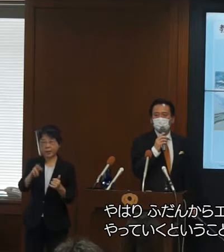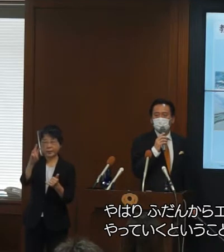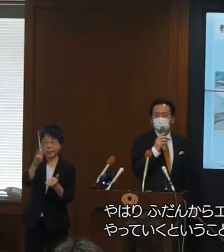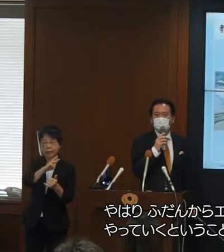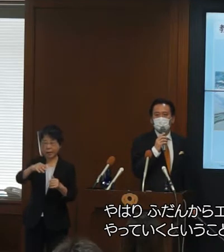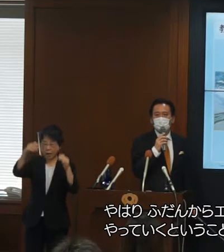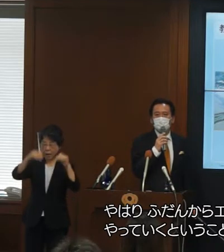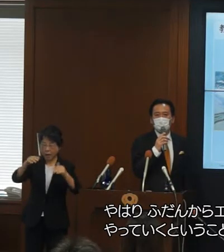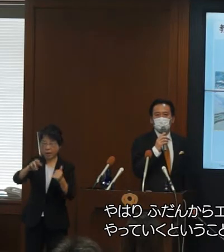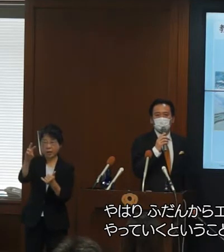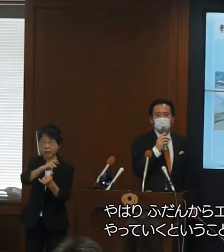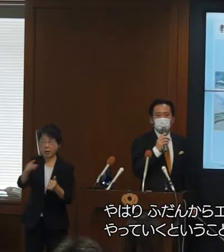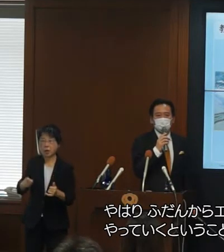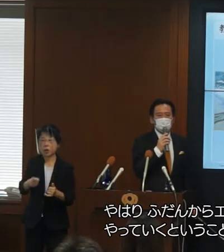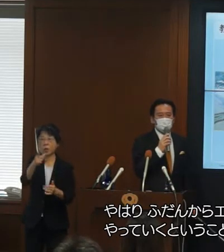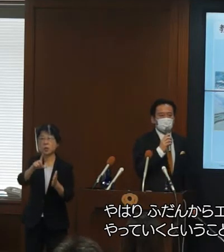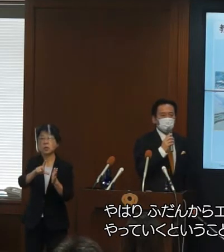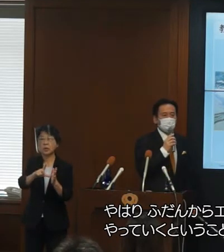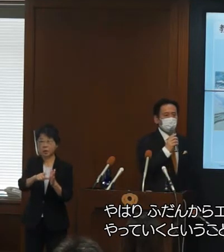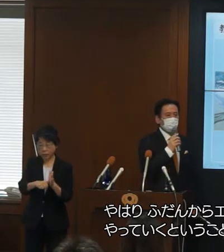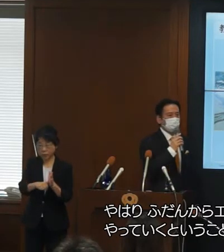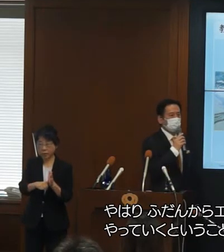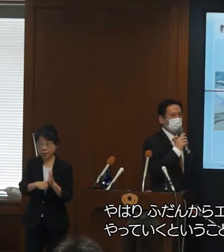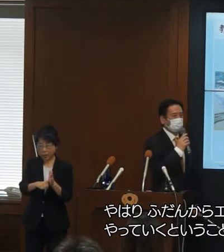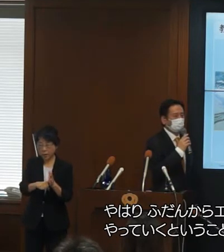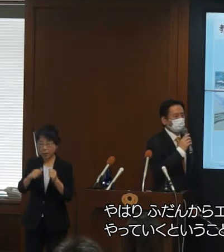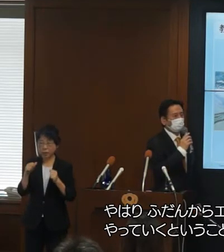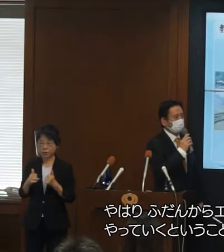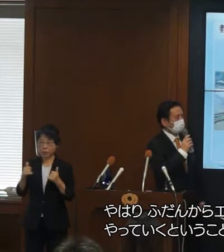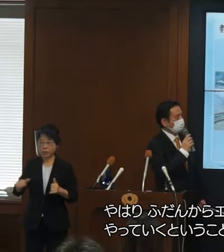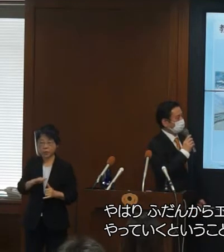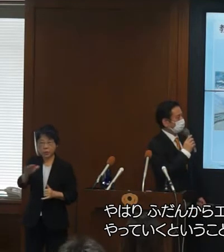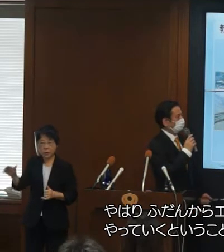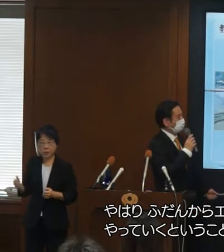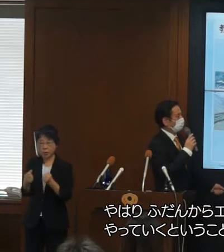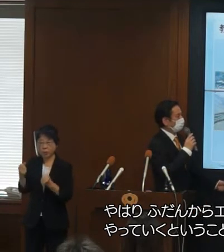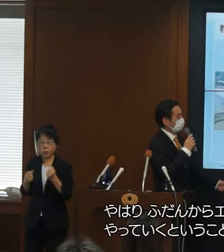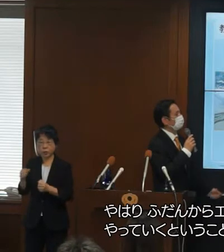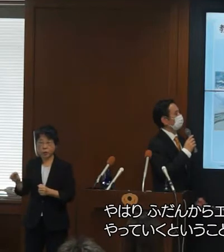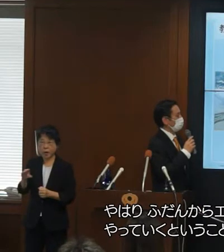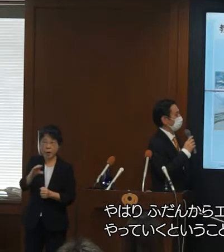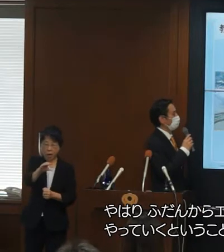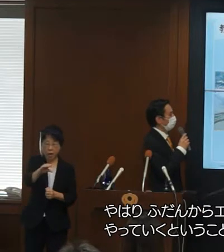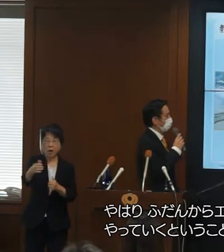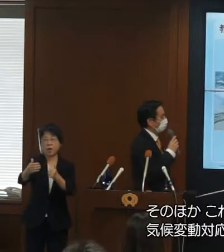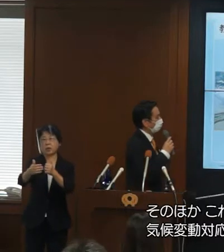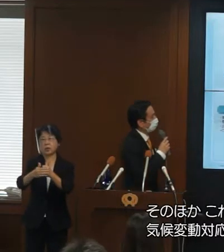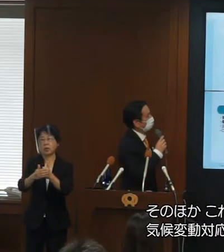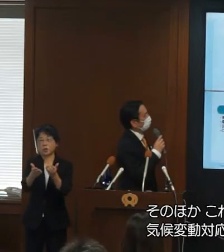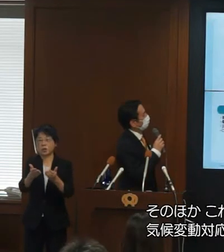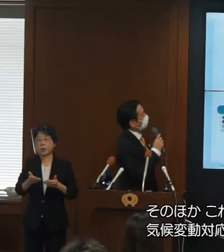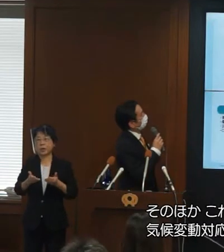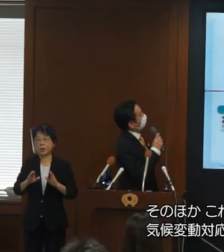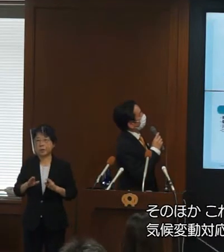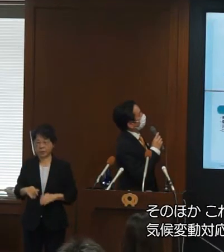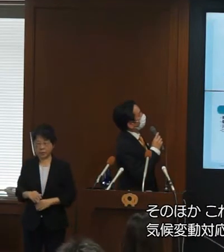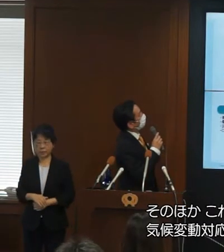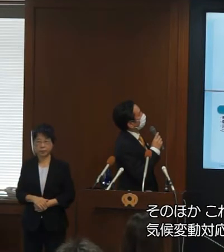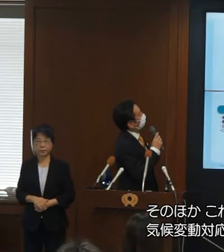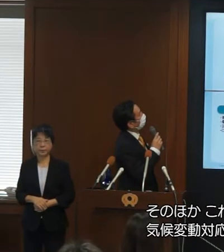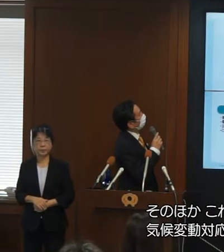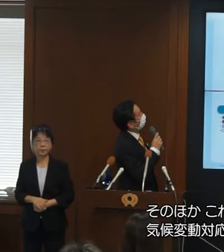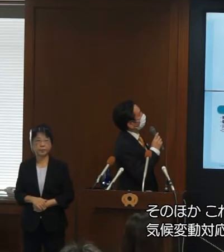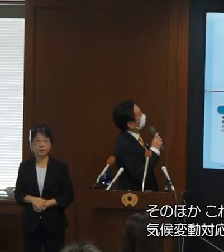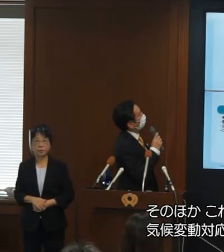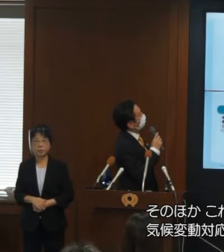やはり普段からエールを送り合って一緒にやっていくっていうことなのかなということを感じました。はい。ま